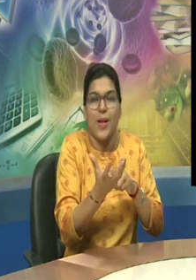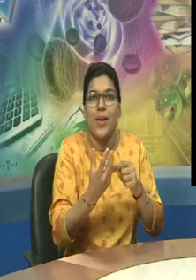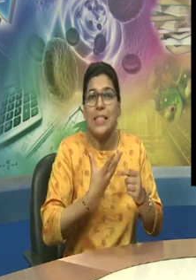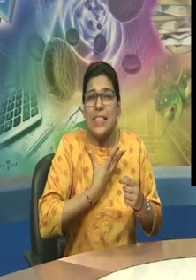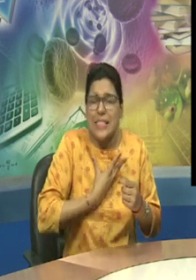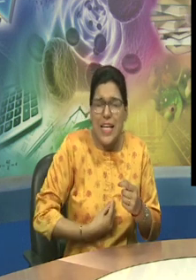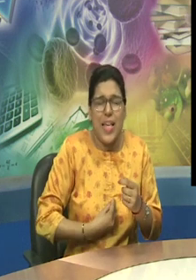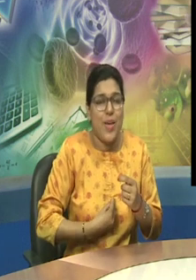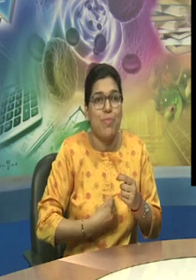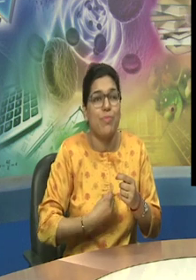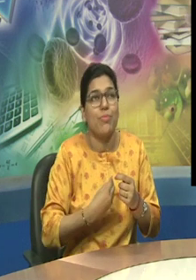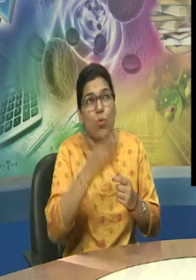अपनी अनुभूति की